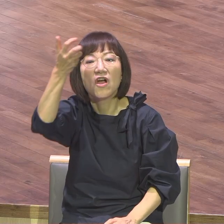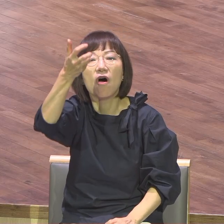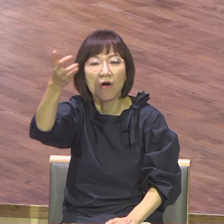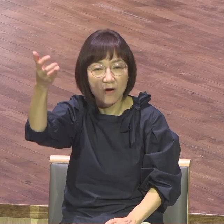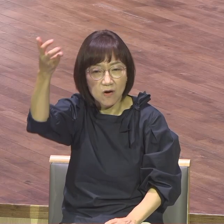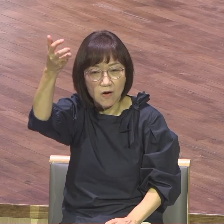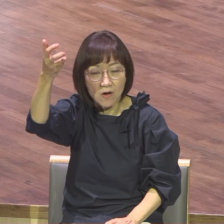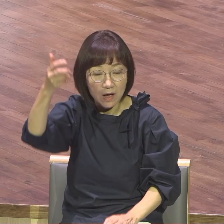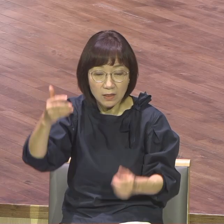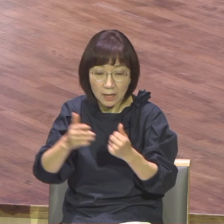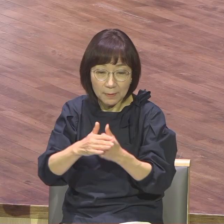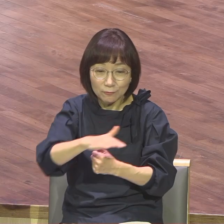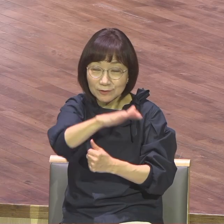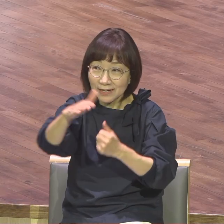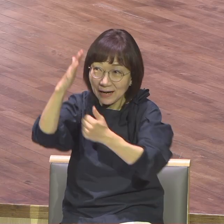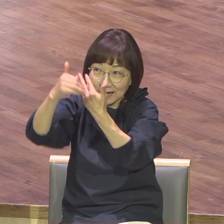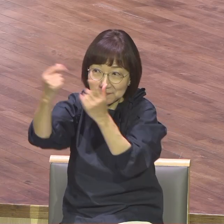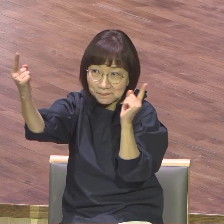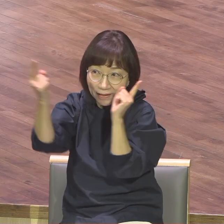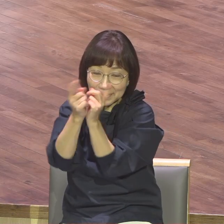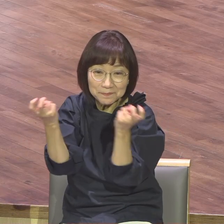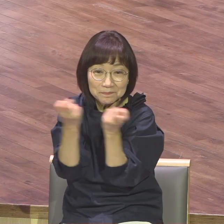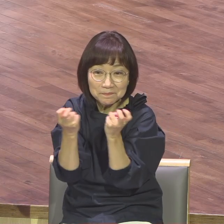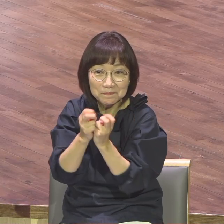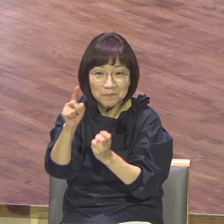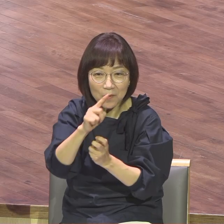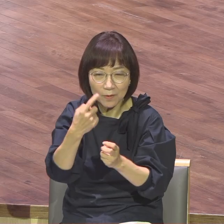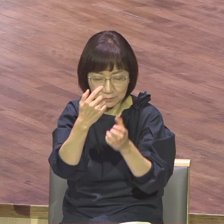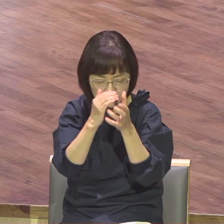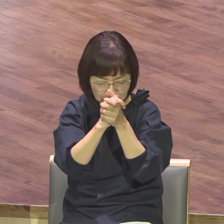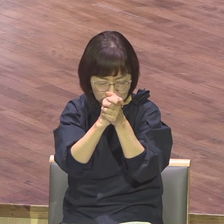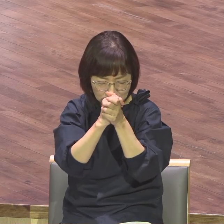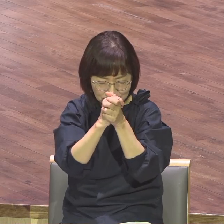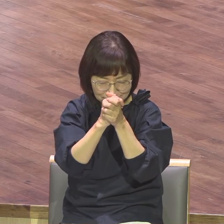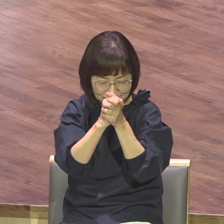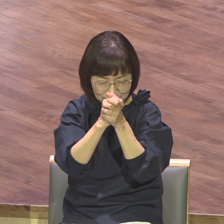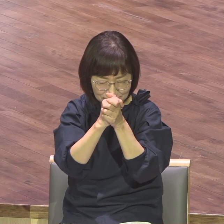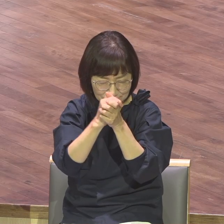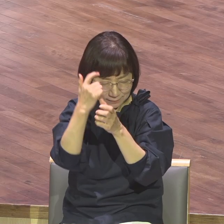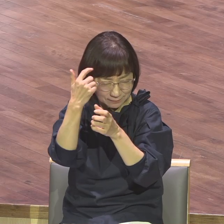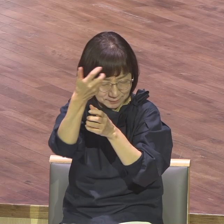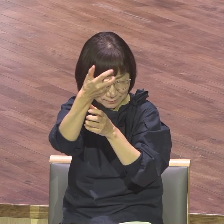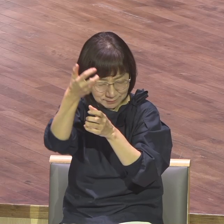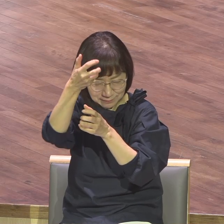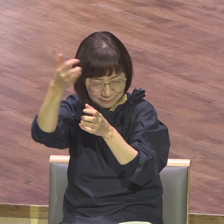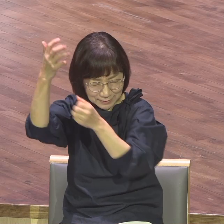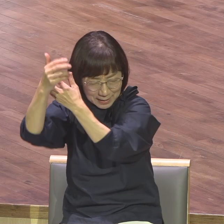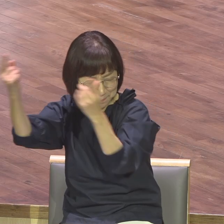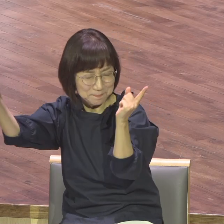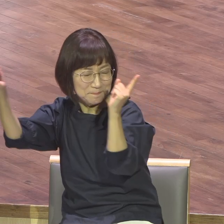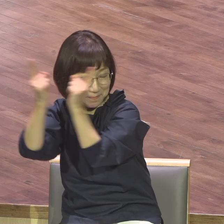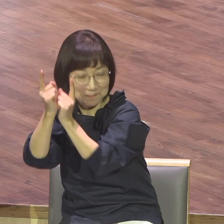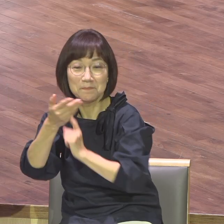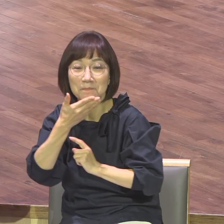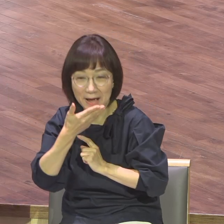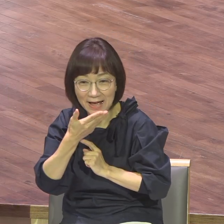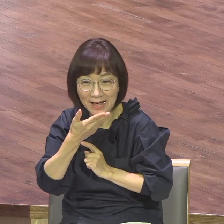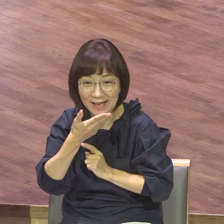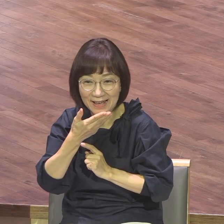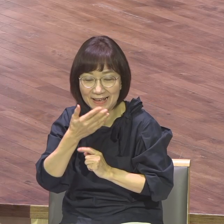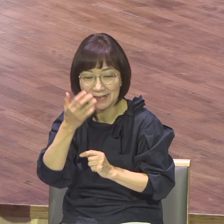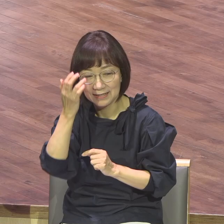영으로 기도해야 돼요. 그래야 그분을 만납니다. 여러분 예배도 기도인 줄 믿으시기 바랍니다. 하나님께 기도하는 그런